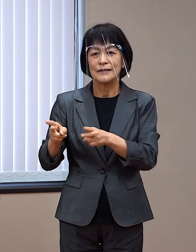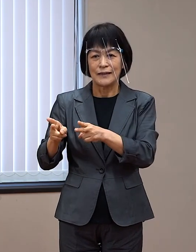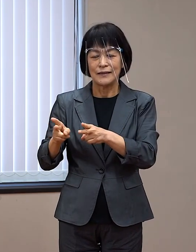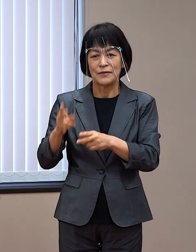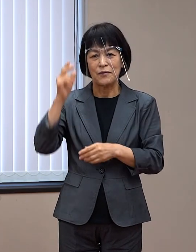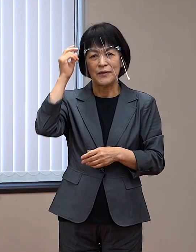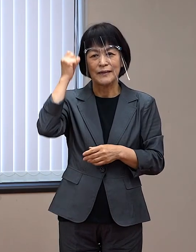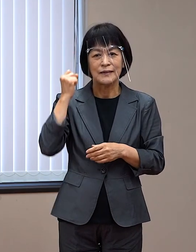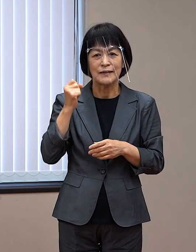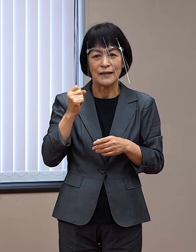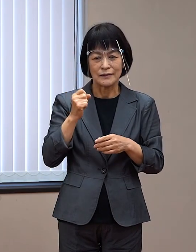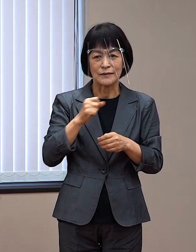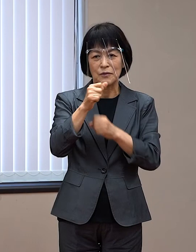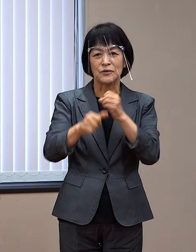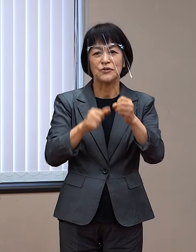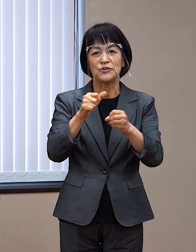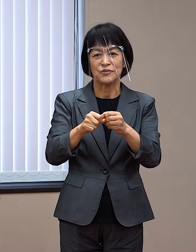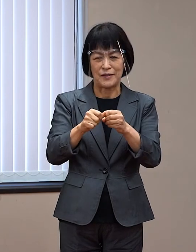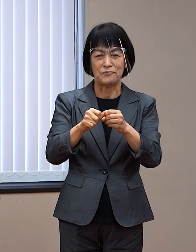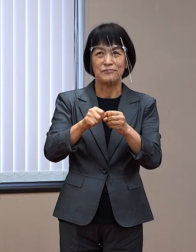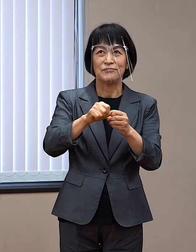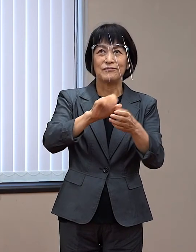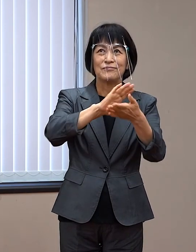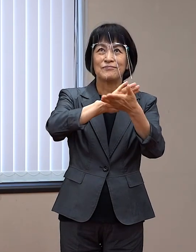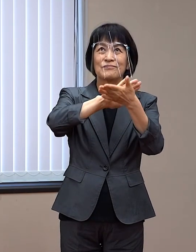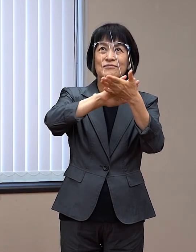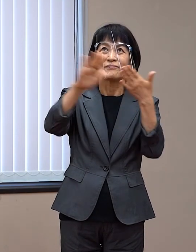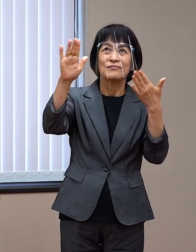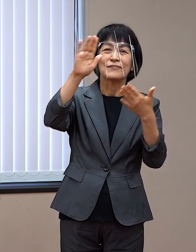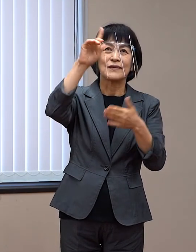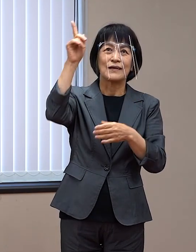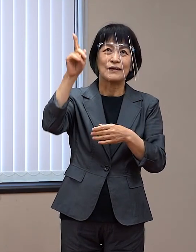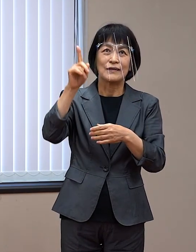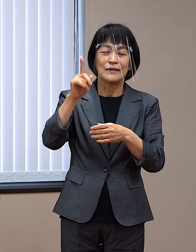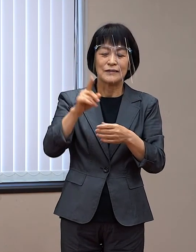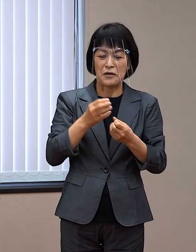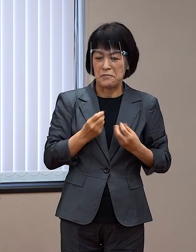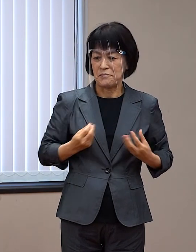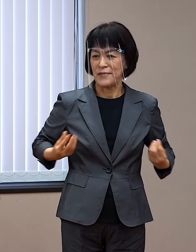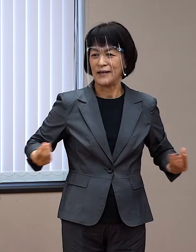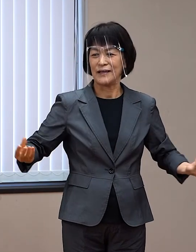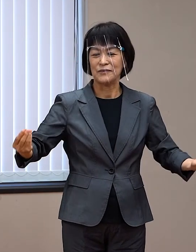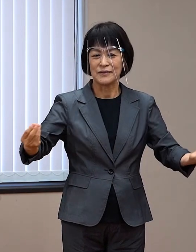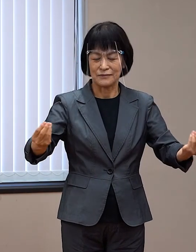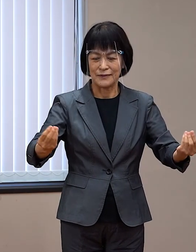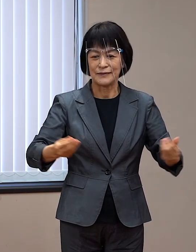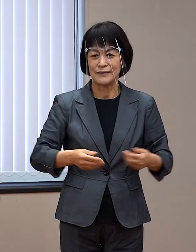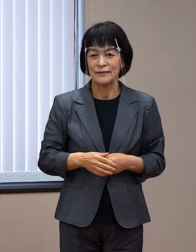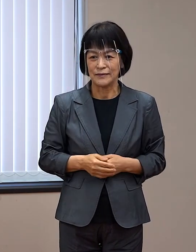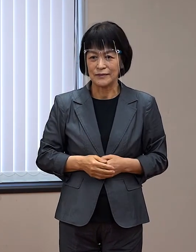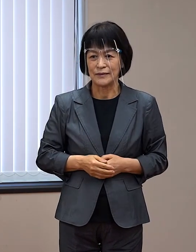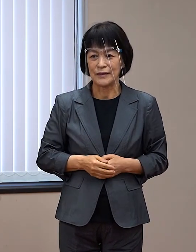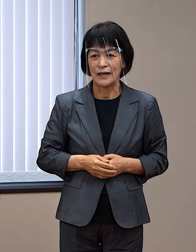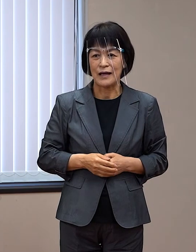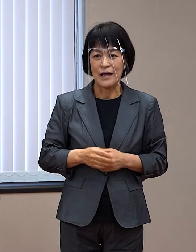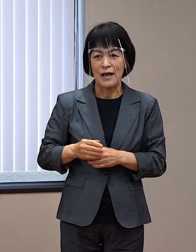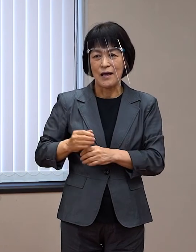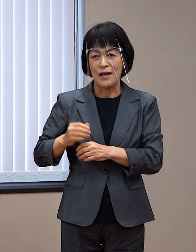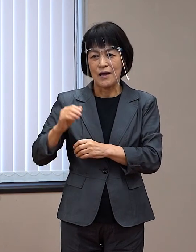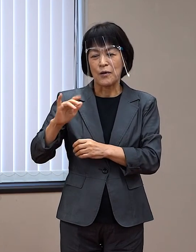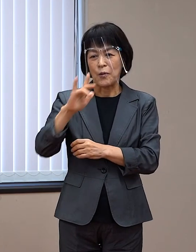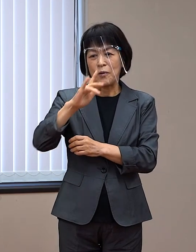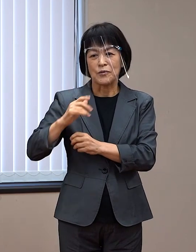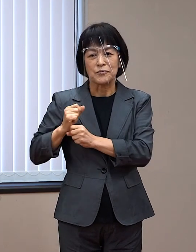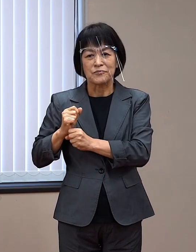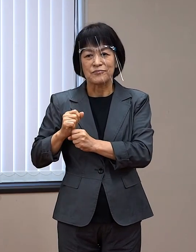し、雲一つない青空と満開に咲き誇る桜の中、航空自衛隊の